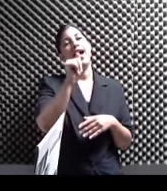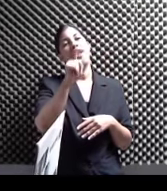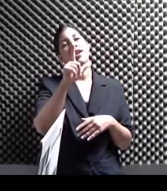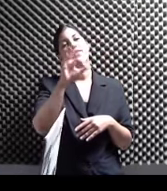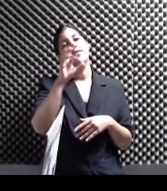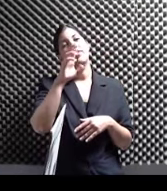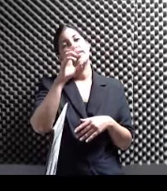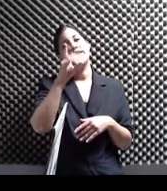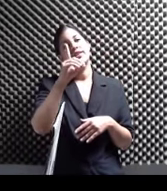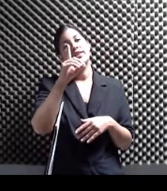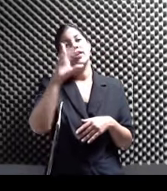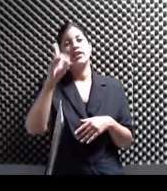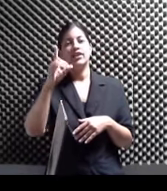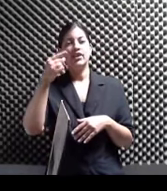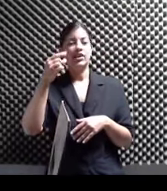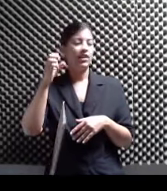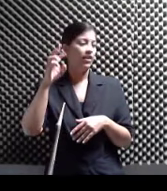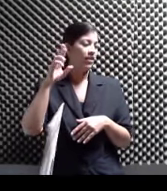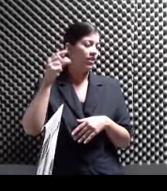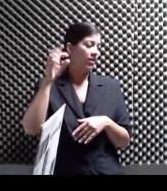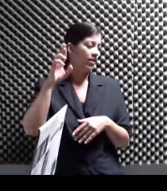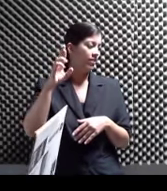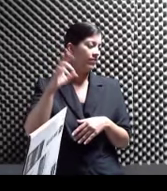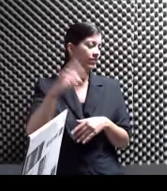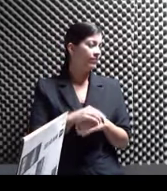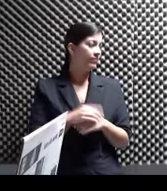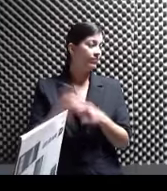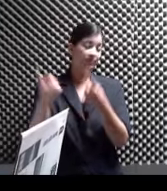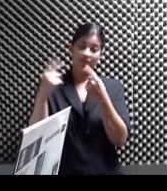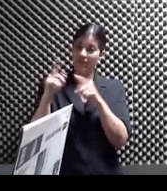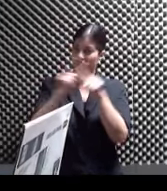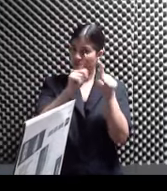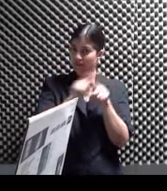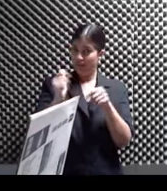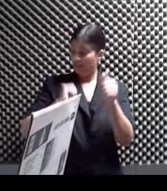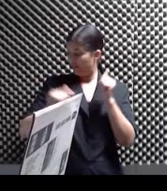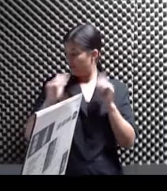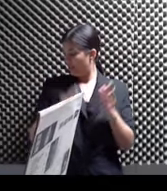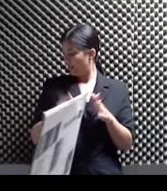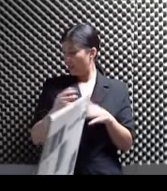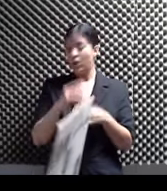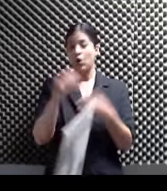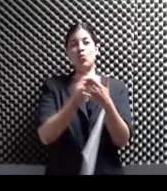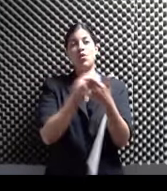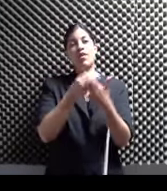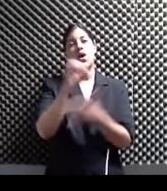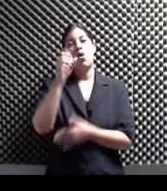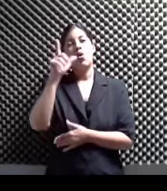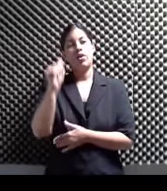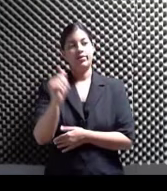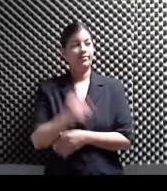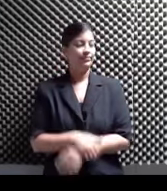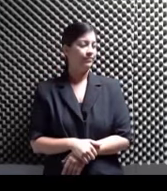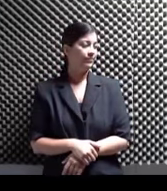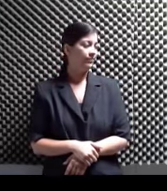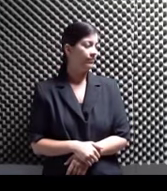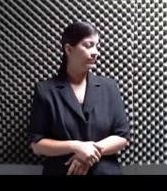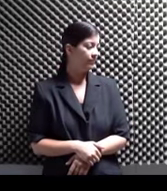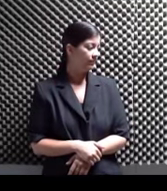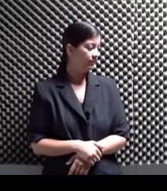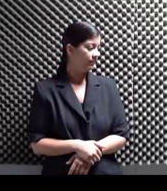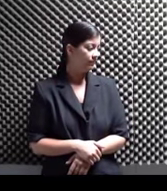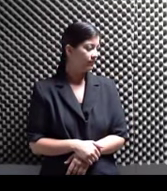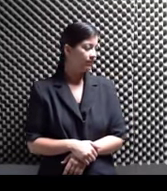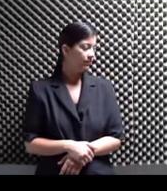traen a Lucecita, Charlie Robles, Diana, todo el movimiento de la nueva ola, Chucho, todos ellos en esa etapa.